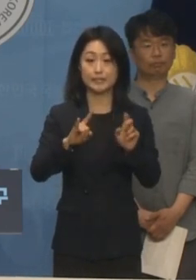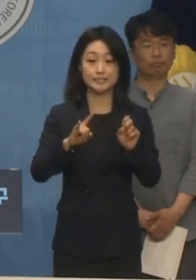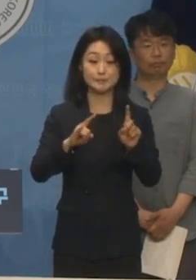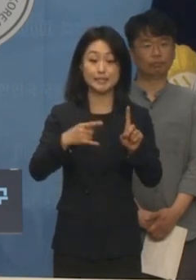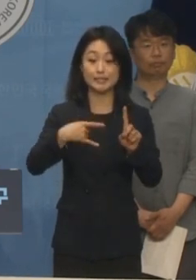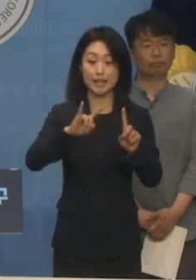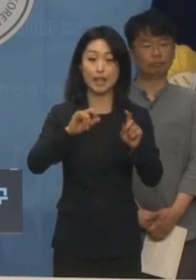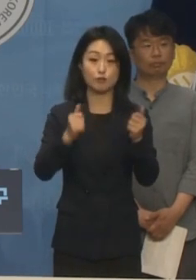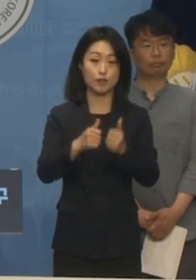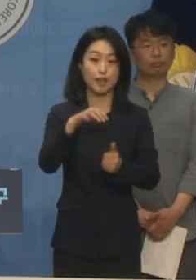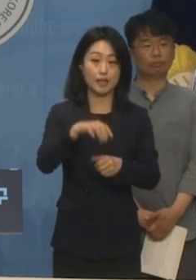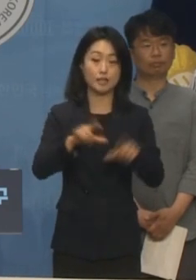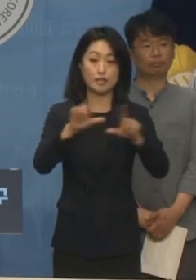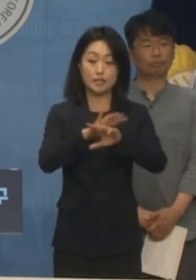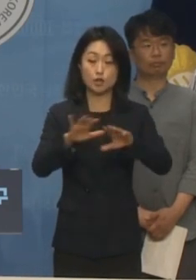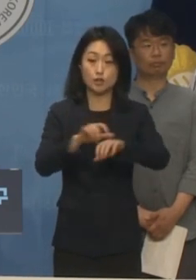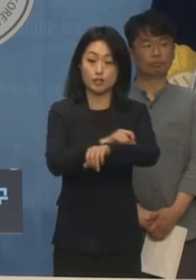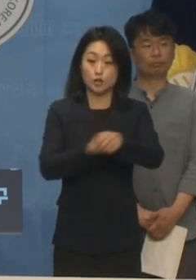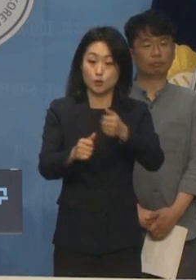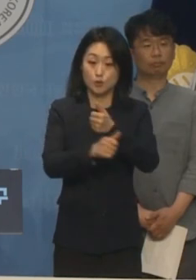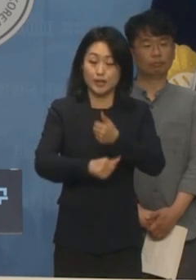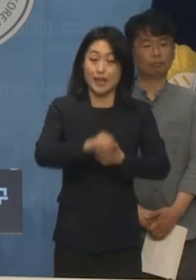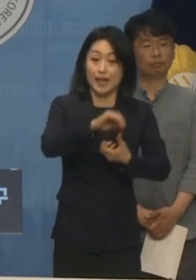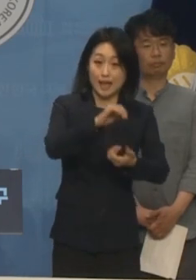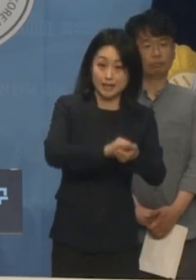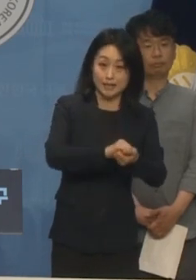국회에서 기후특위의 한계로 지적된